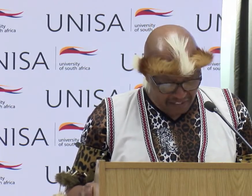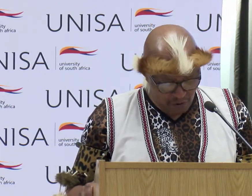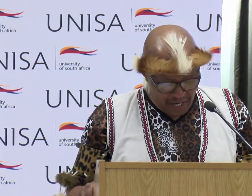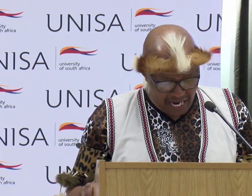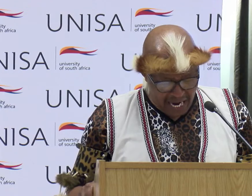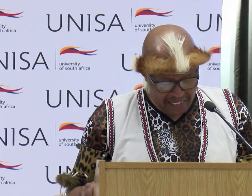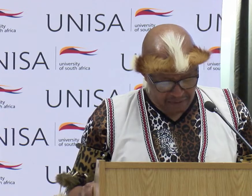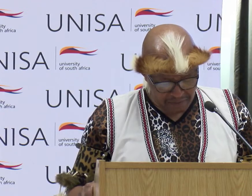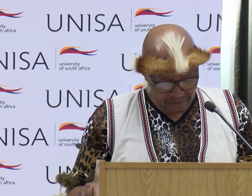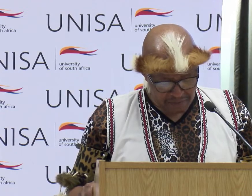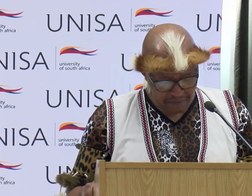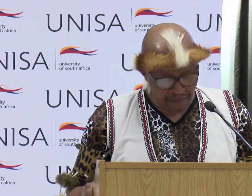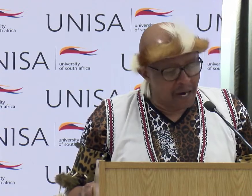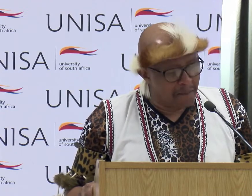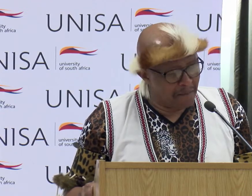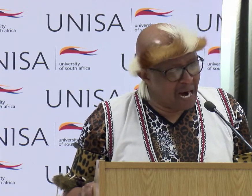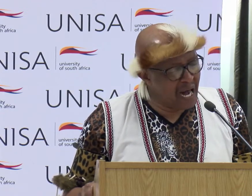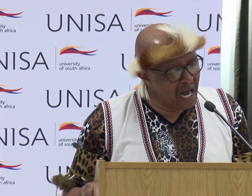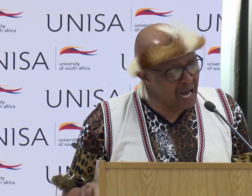ukumemeza kwengane